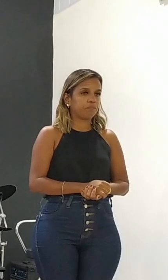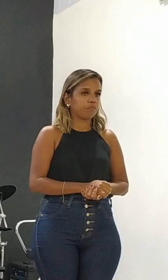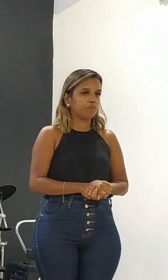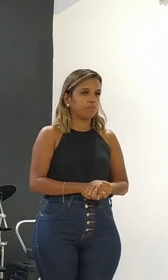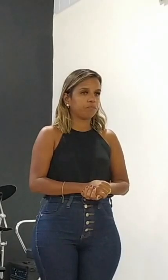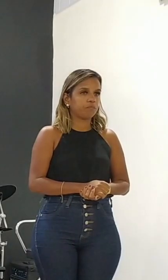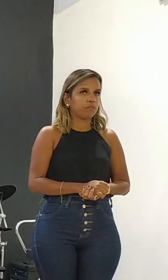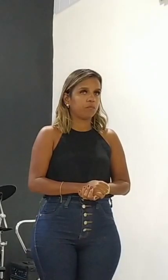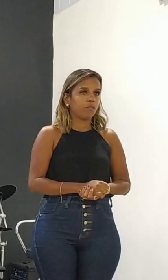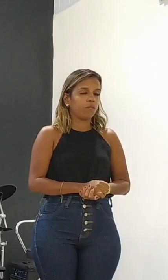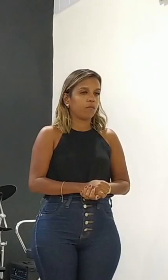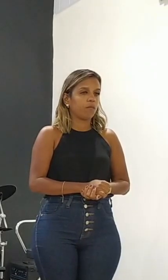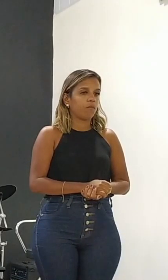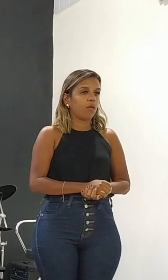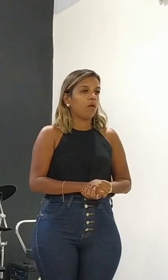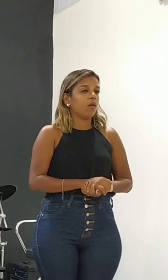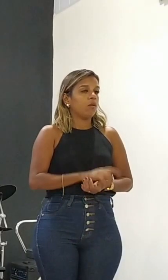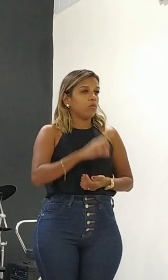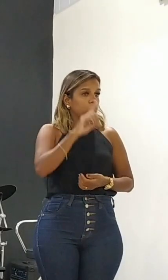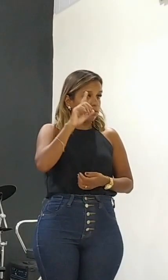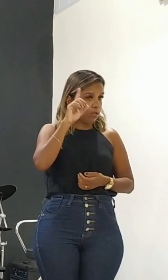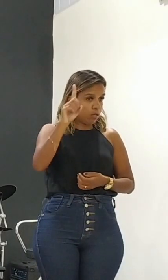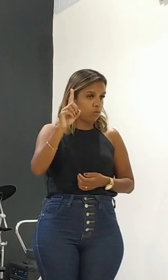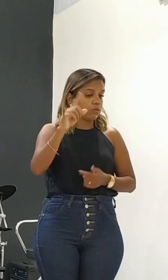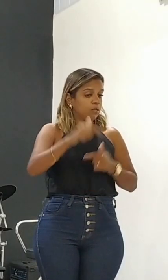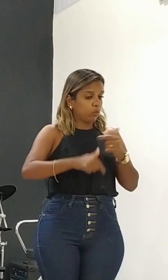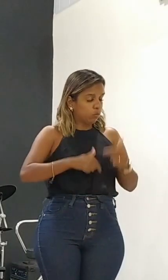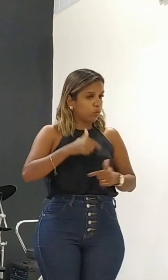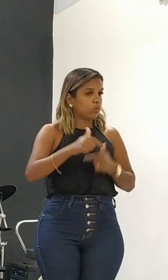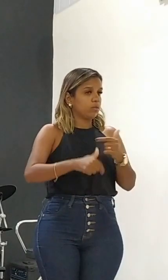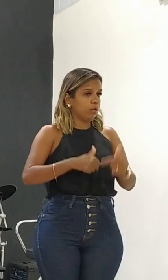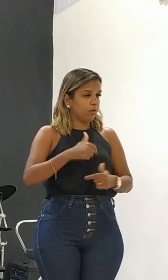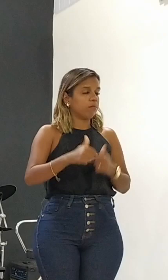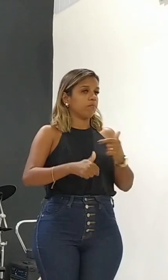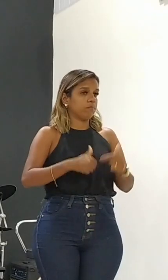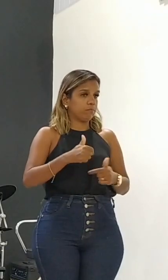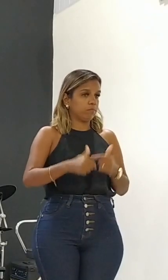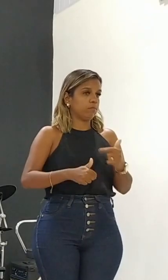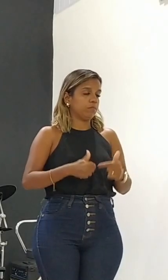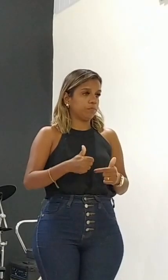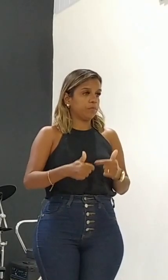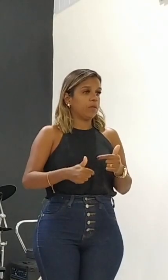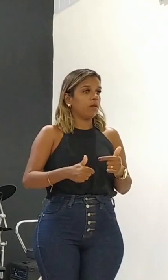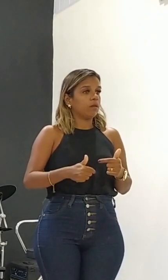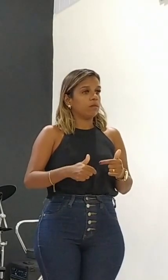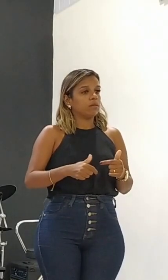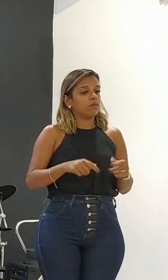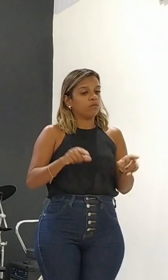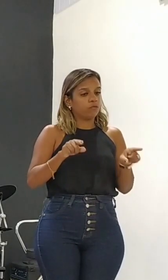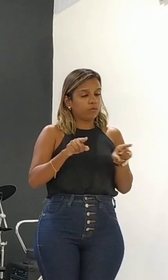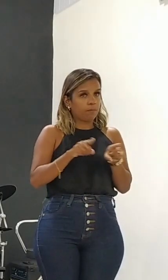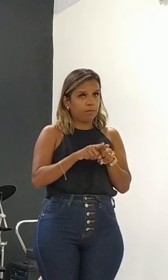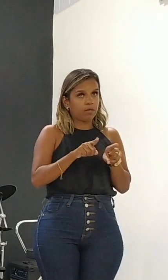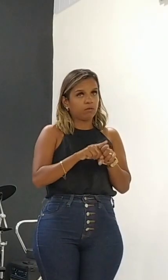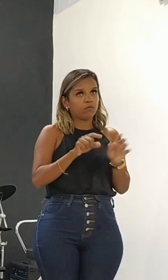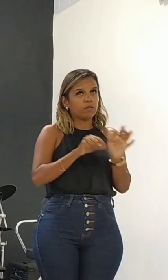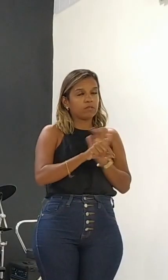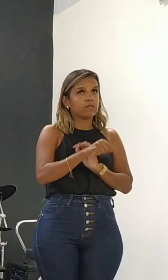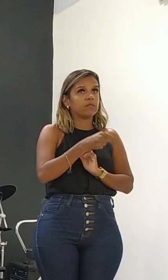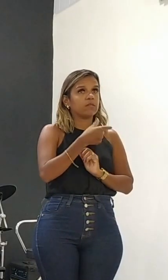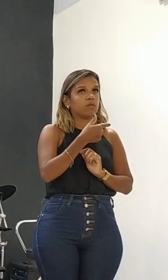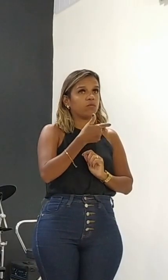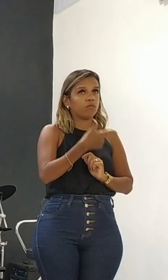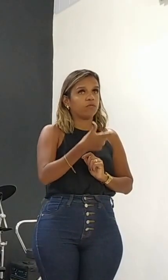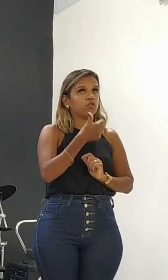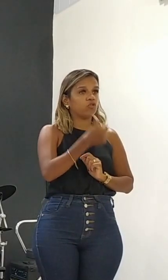ajuntarei conosco. O nosso Deus pelejará por nós. Assim trabalhamos, no versículo 21, trabalhamos